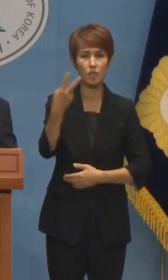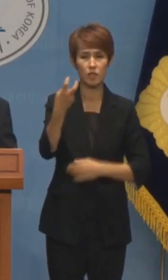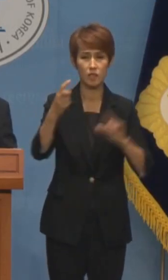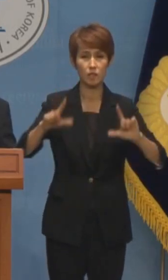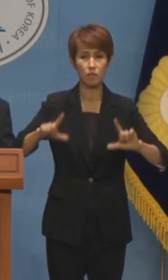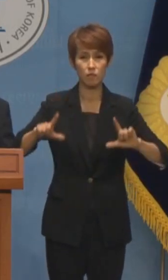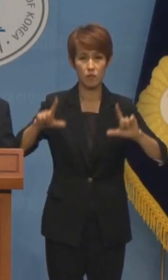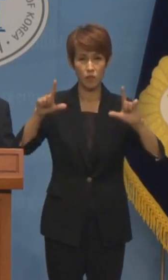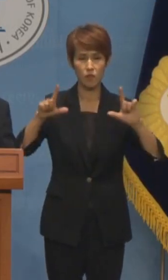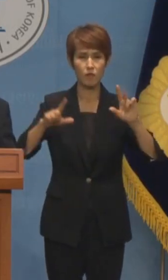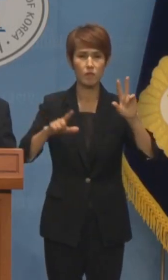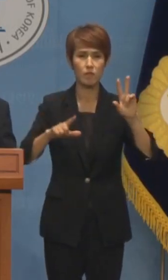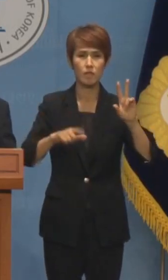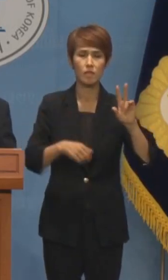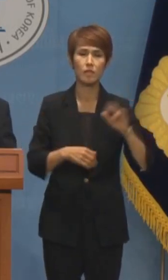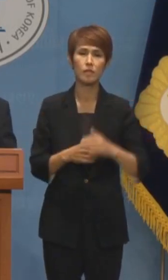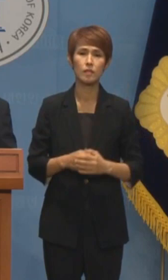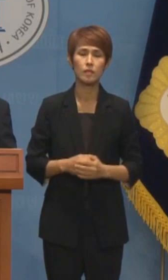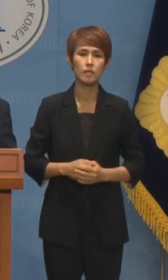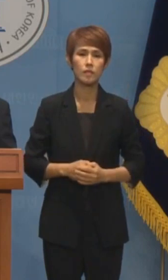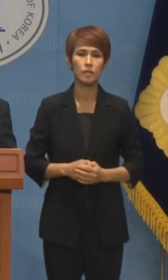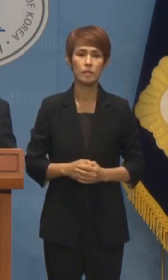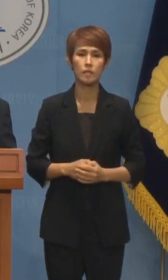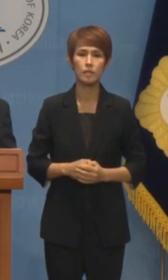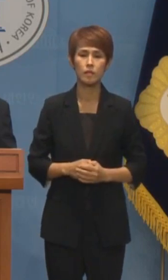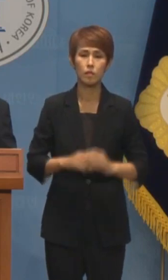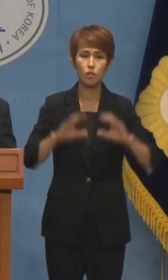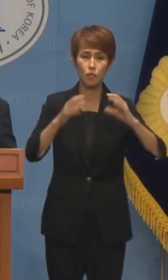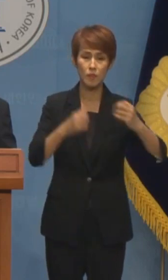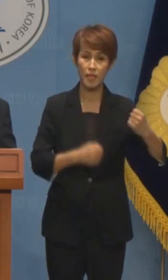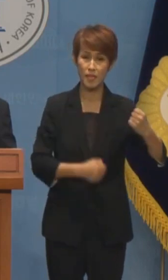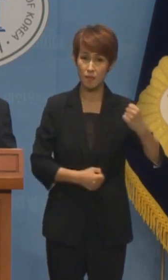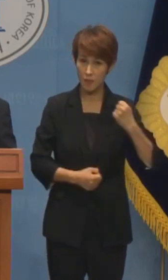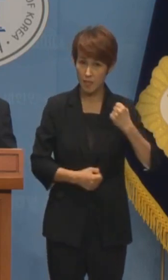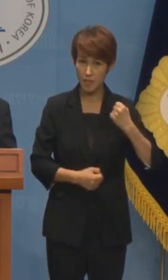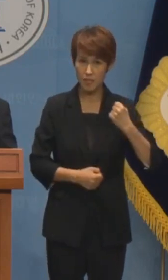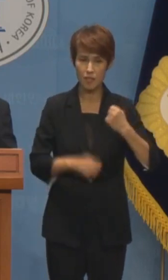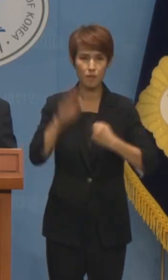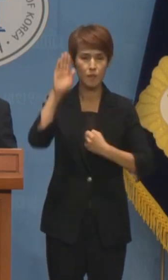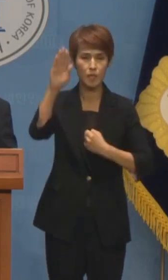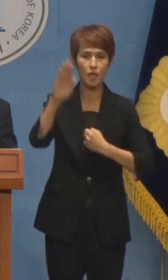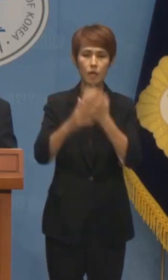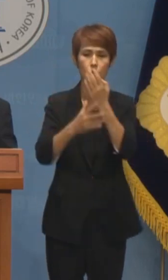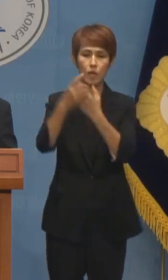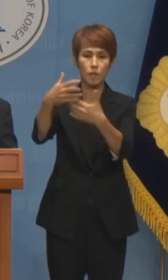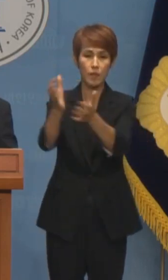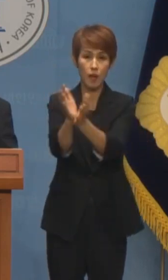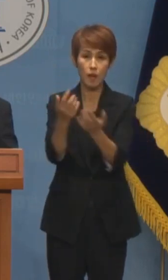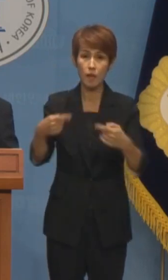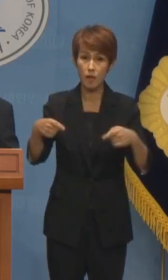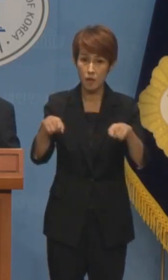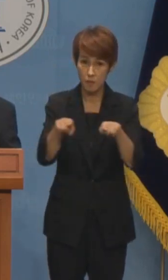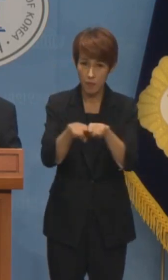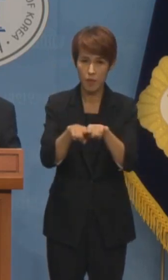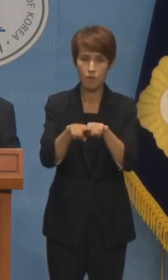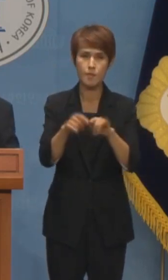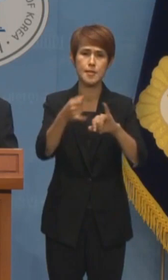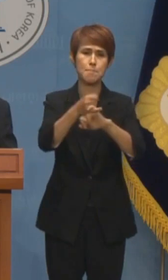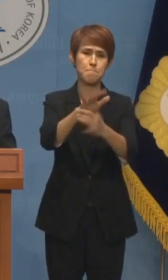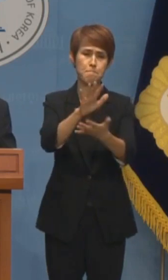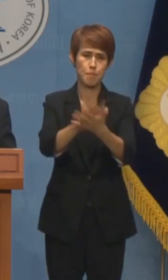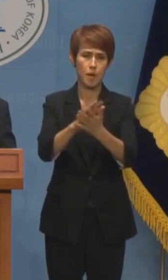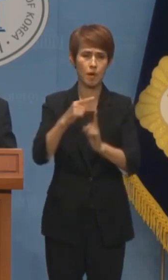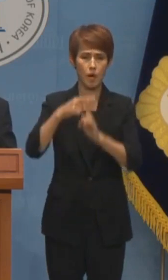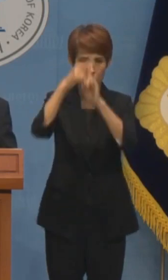2020년 21대 총선에서 현 국민의힘인 미래통합당과 국민의당이 약속한